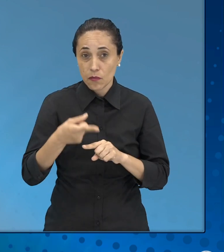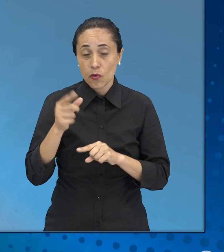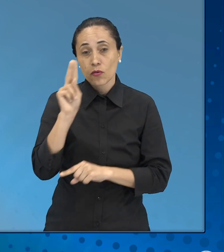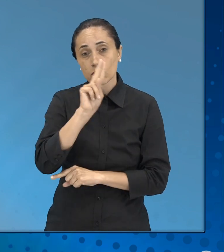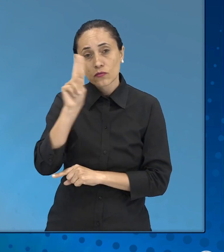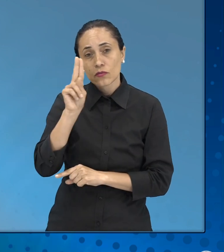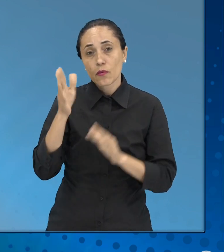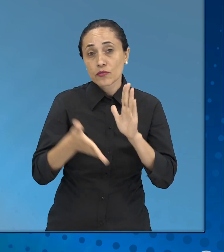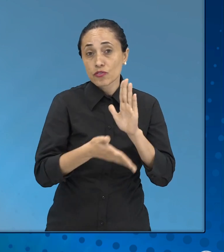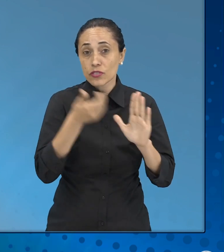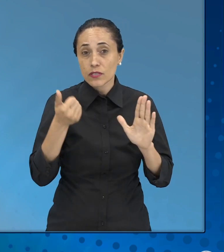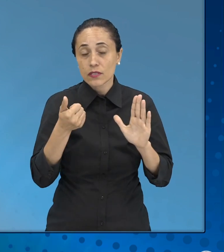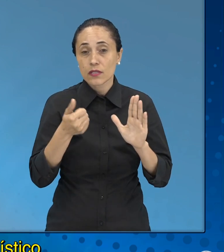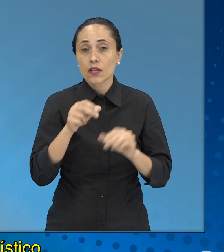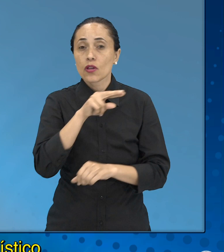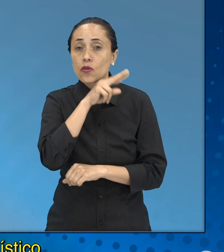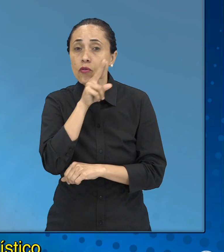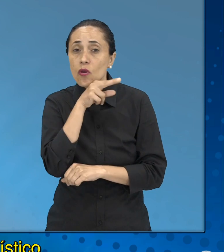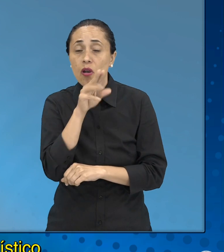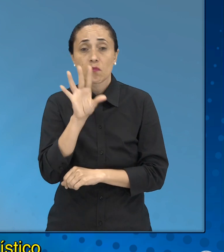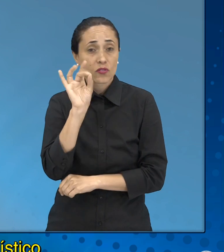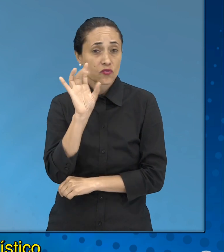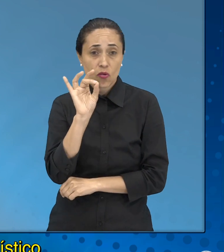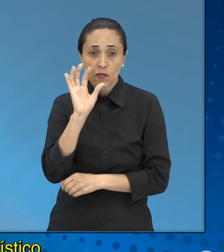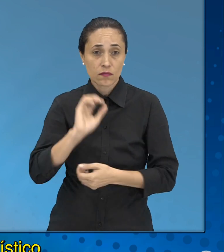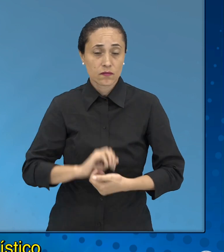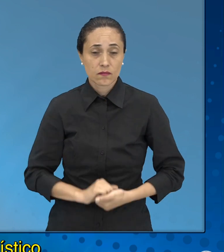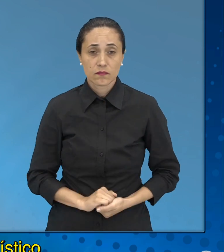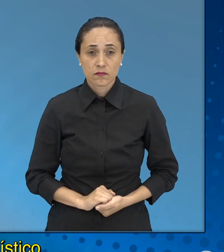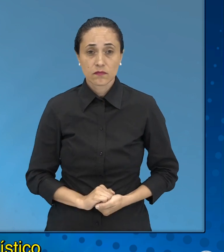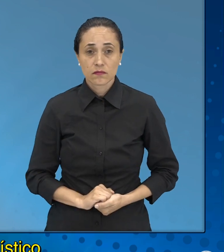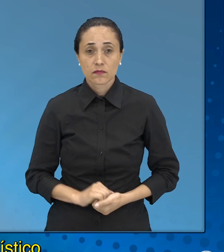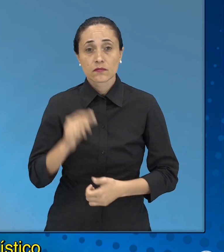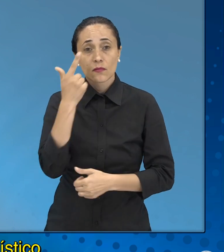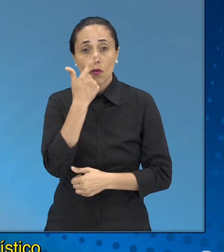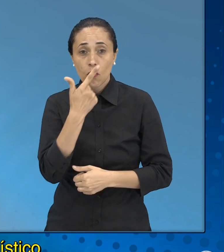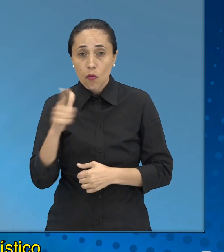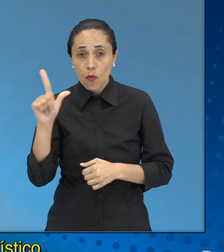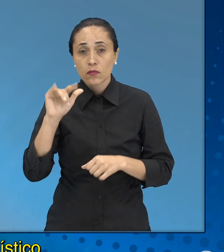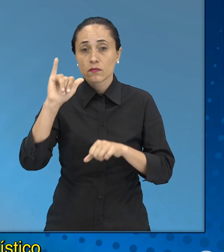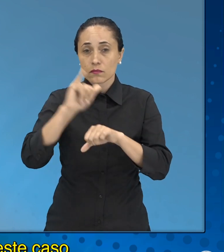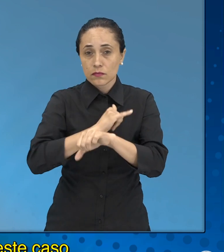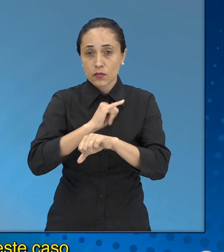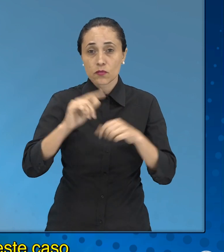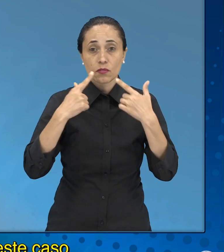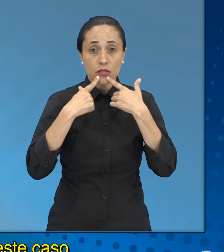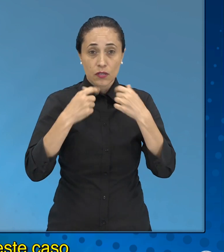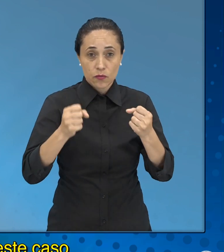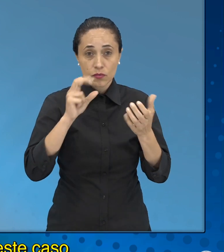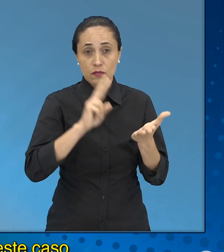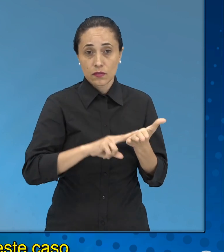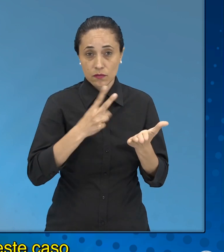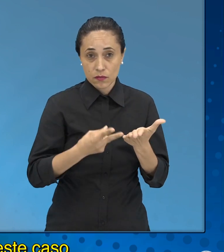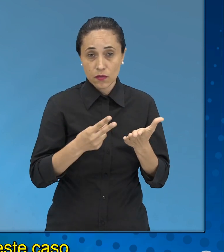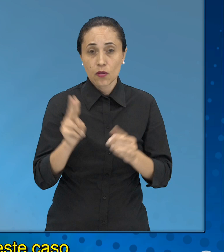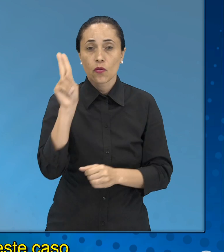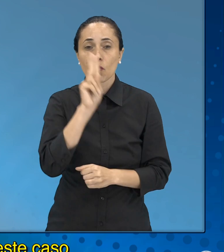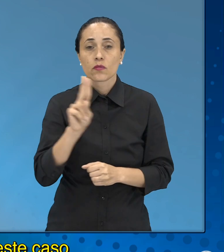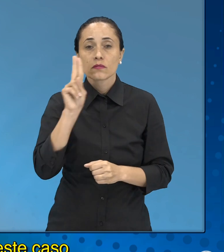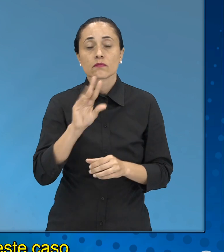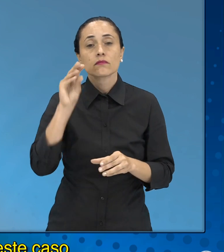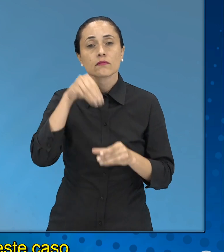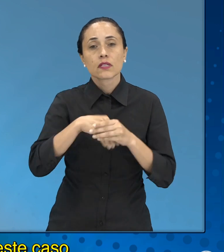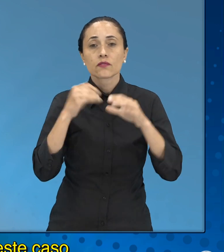apenas como cobra. Outro recurso linguístico e tradutório é a manutenção do registro utilizado.